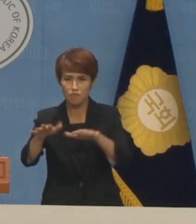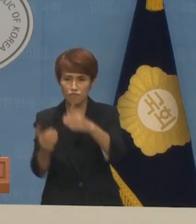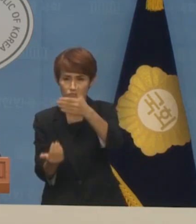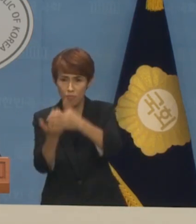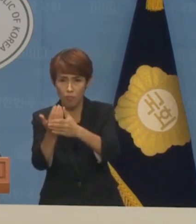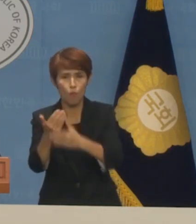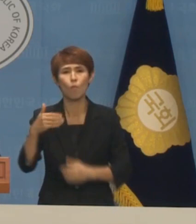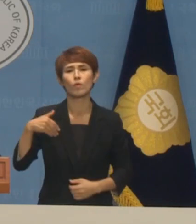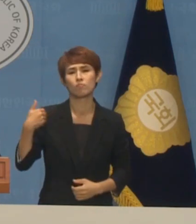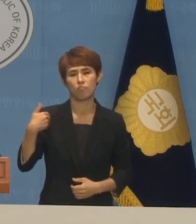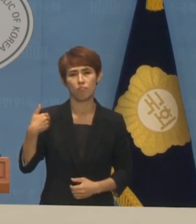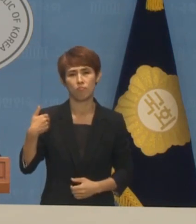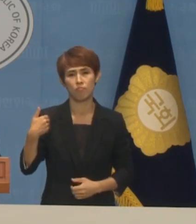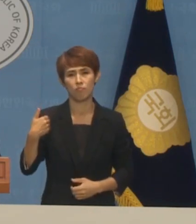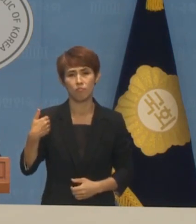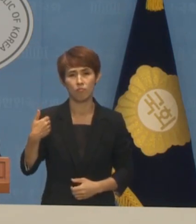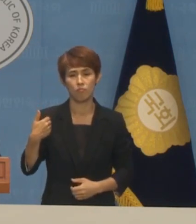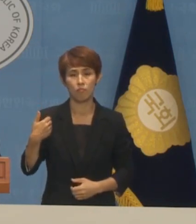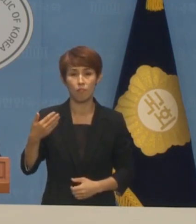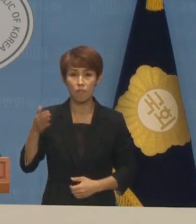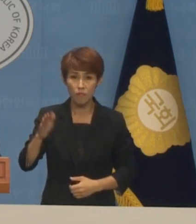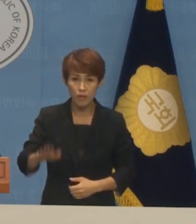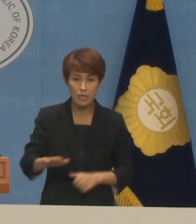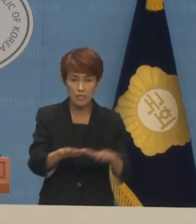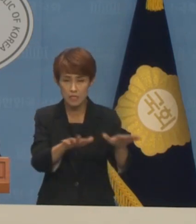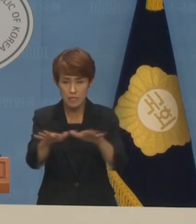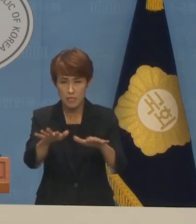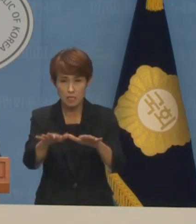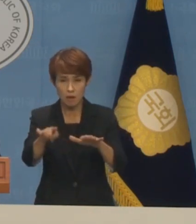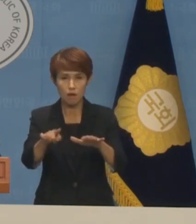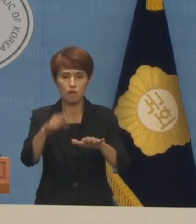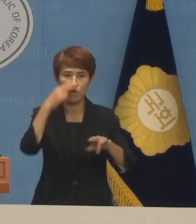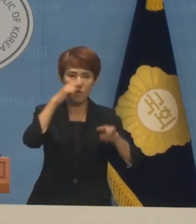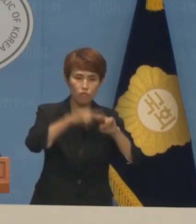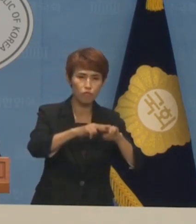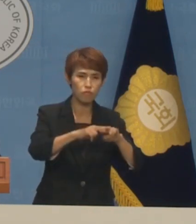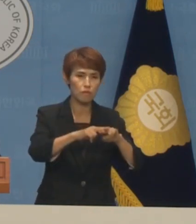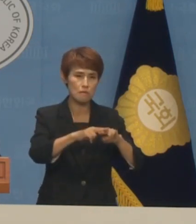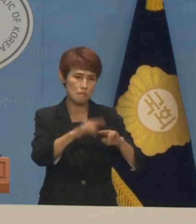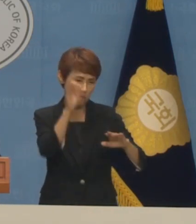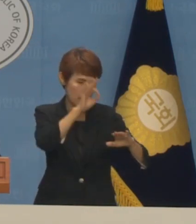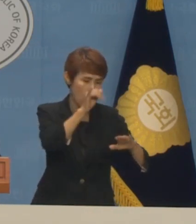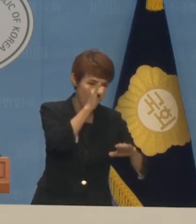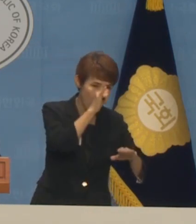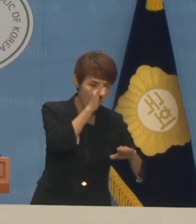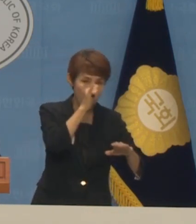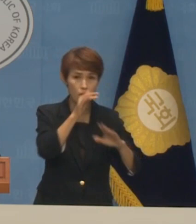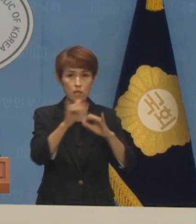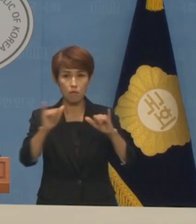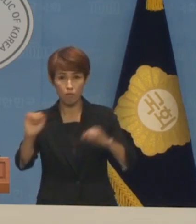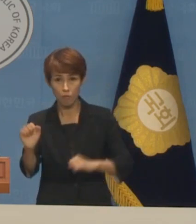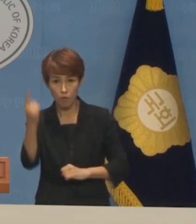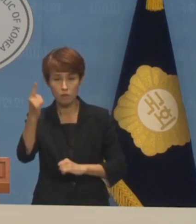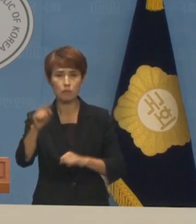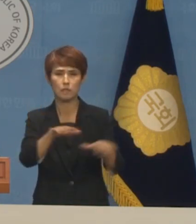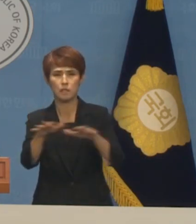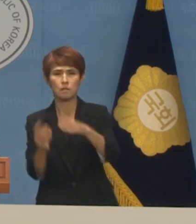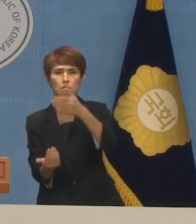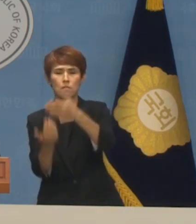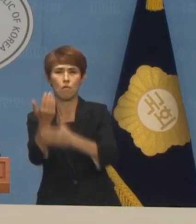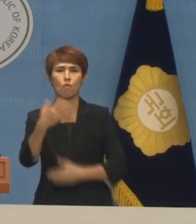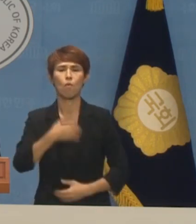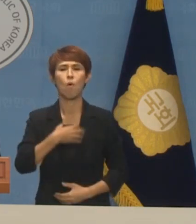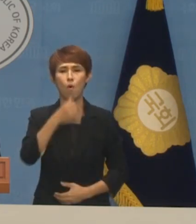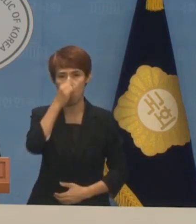못했으나 우리가 생각하는 것보다 많은 지진이 석유 개발 등 인간의 인위적인 행동에 의해 발생해왔고